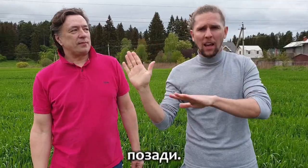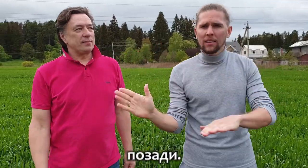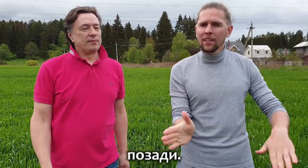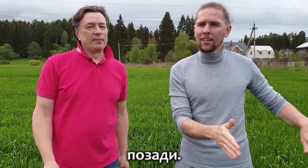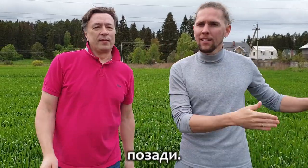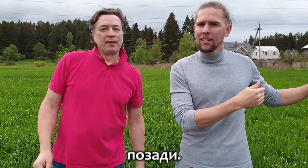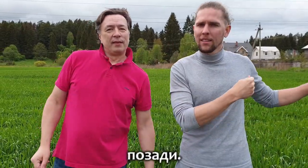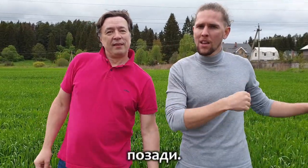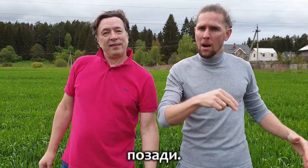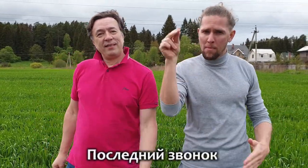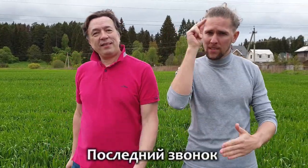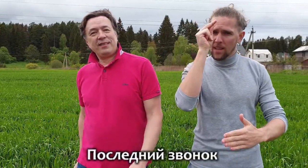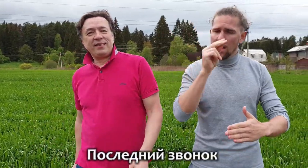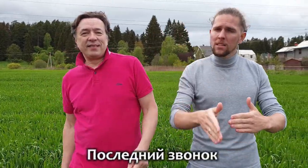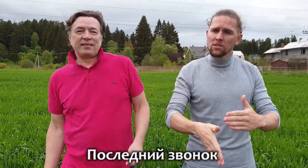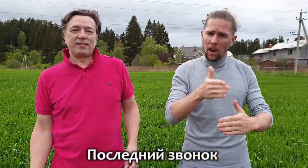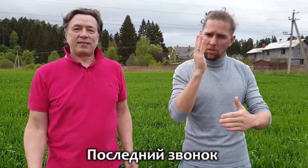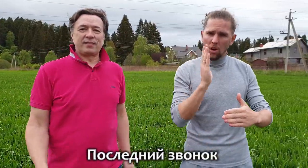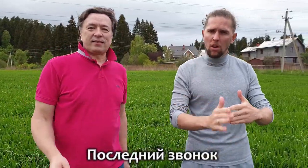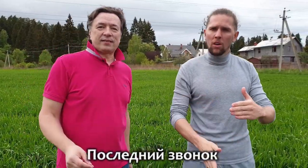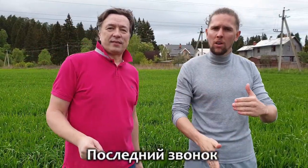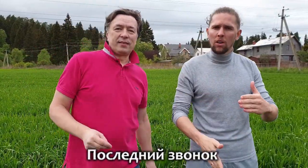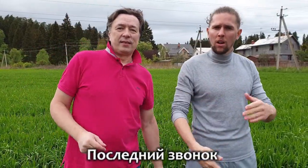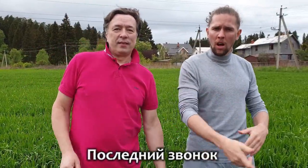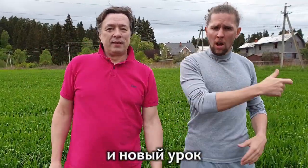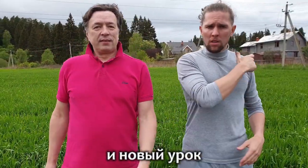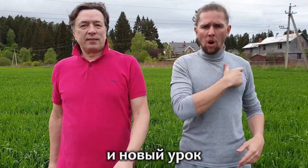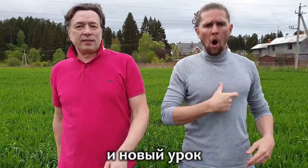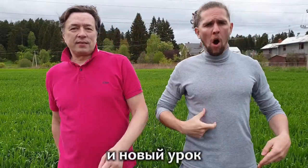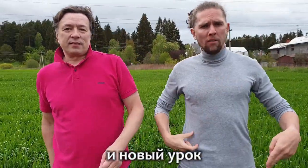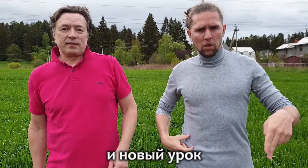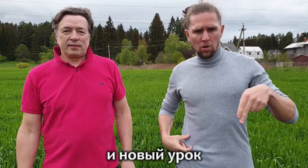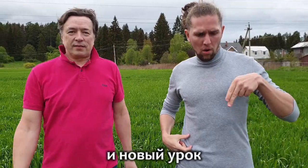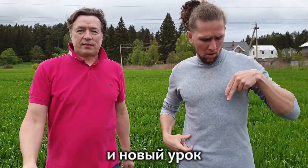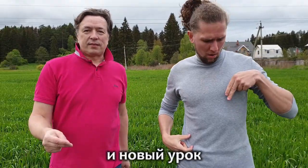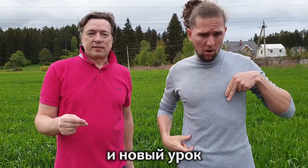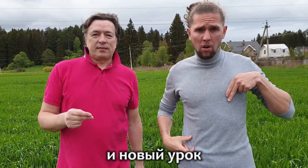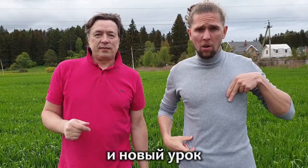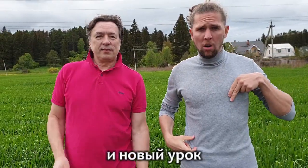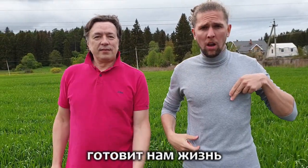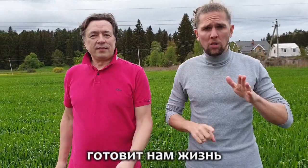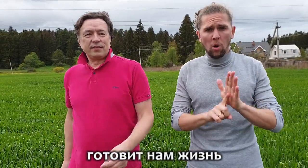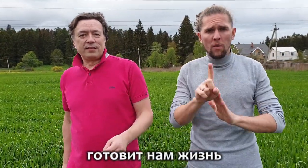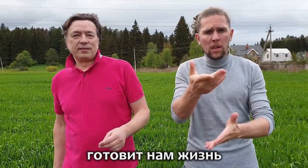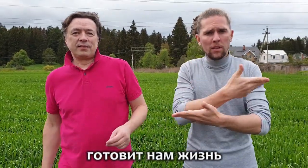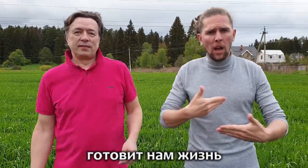позади. Последний звонок и новый урок готовит нам